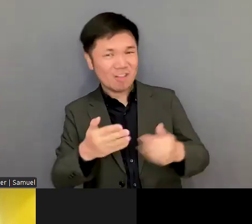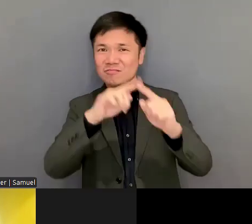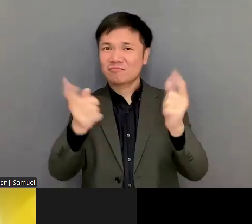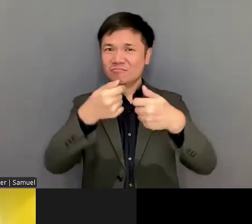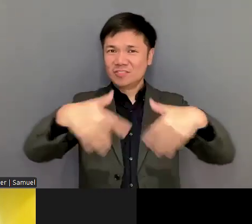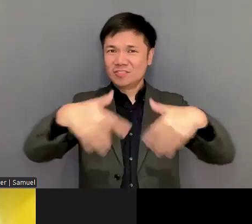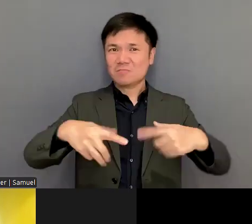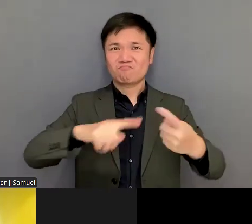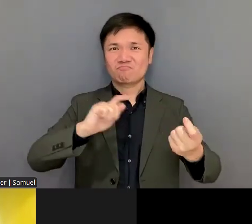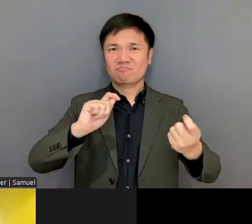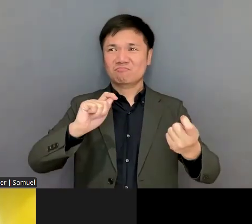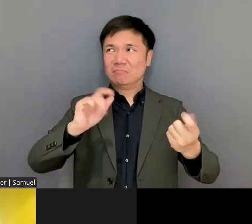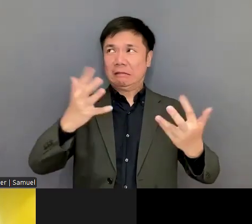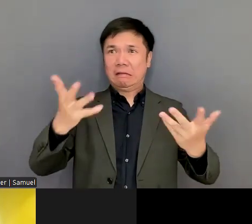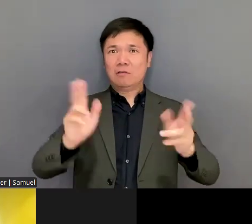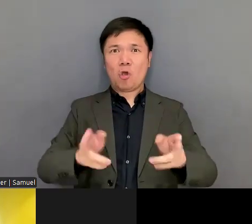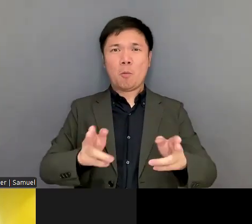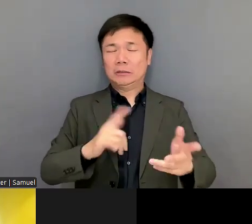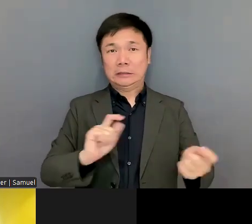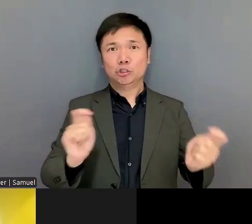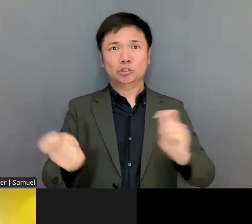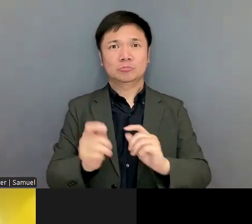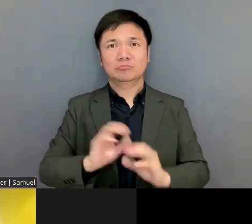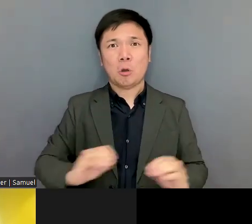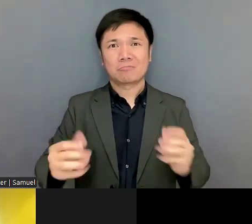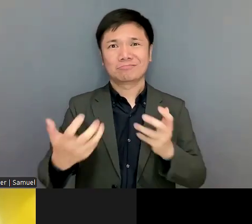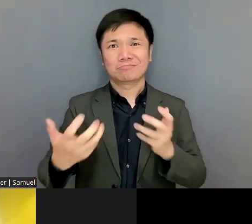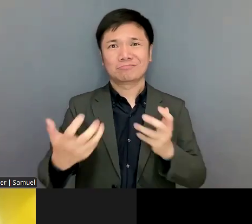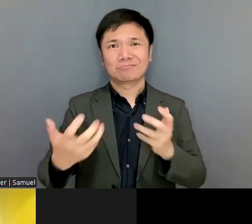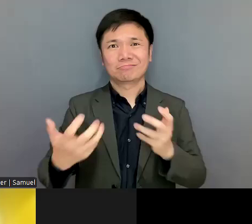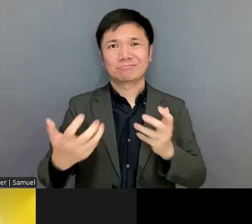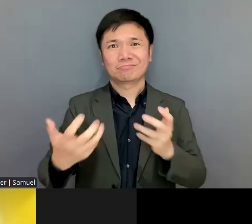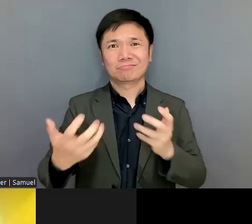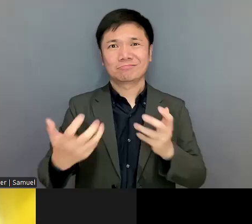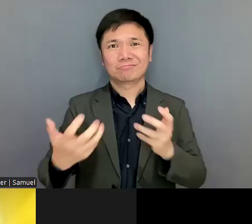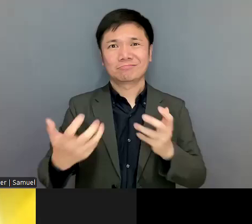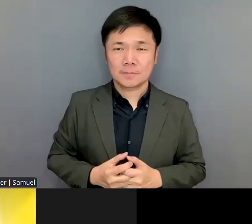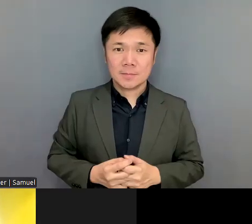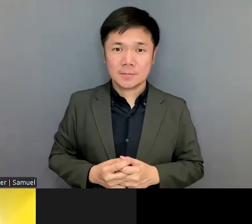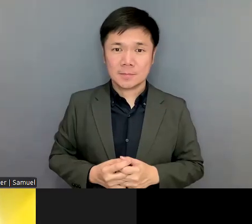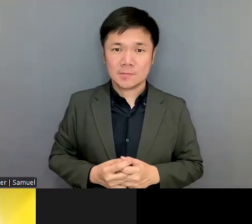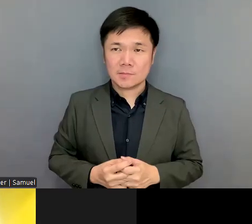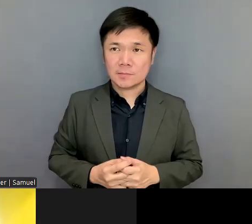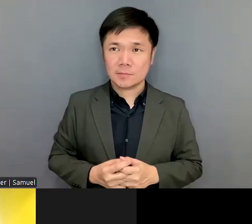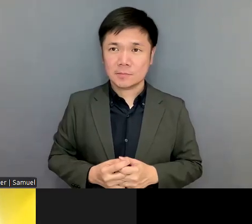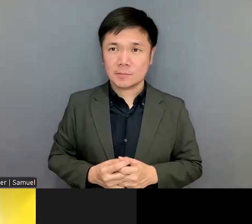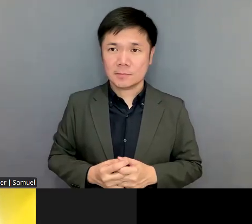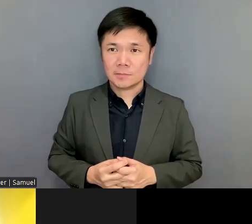requerimos and salir a la obviously justicia externa en caso de que we no really haya want una to have resolución a del conflicto. external